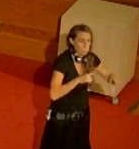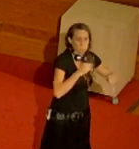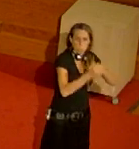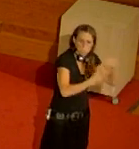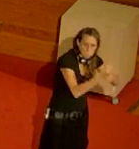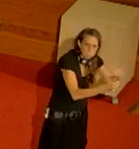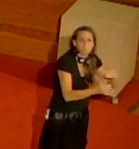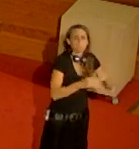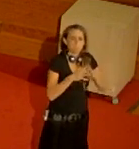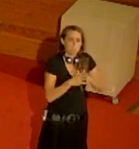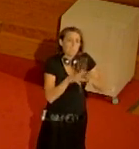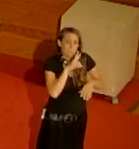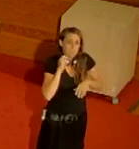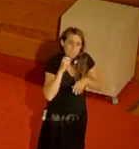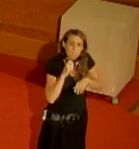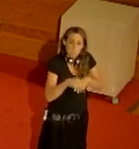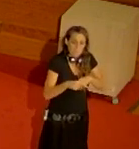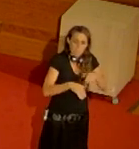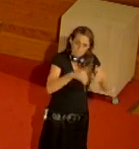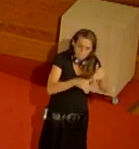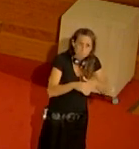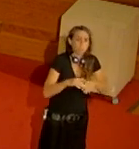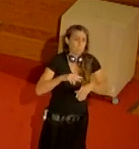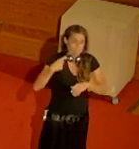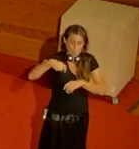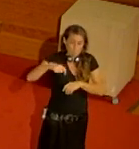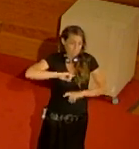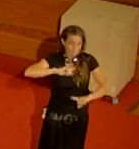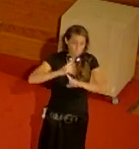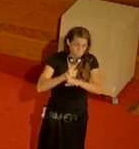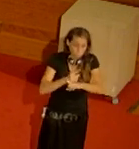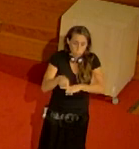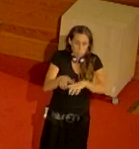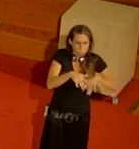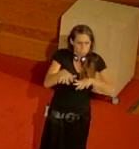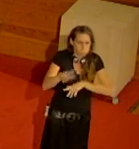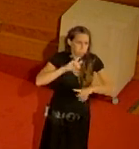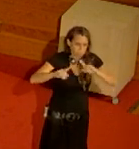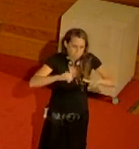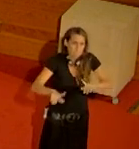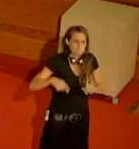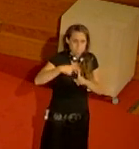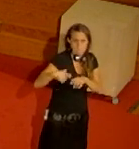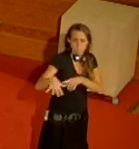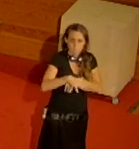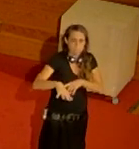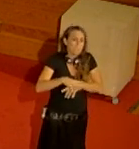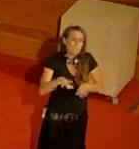elecciones de Israel las protestas de 2023 contra el gobierno de netanyahu y la última crisis en territorio palestino